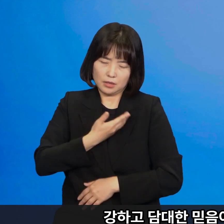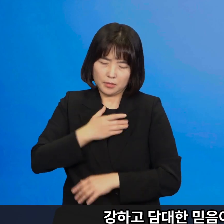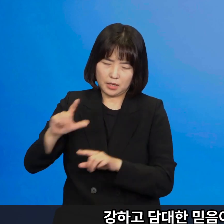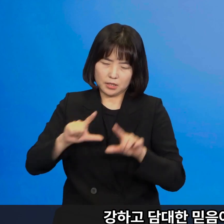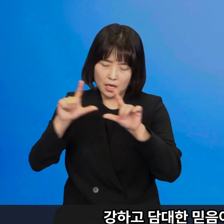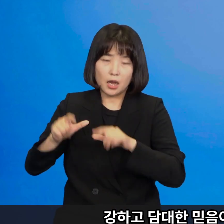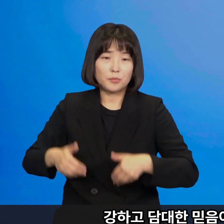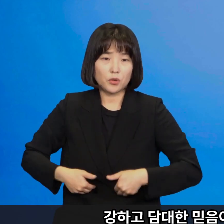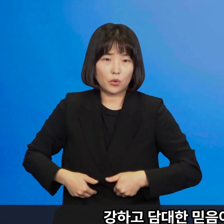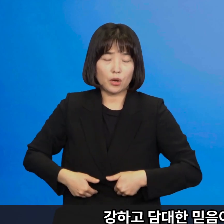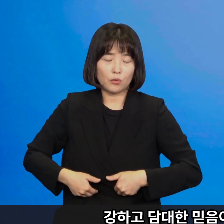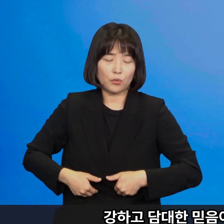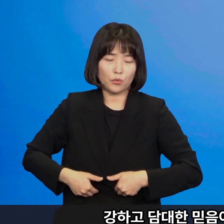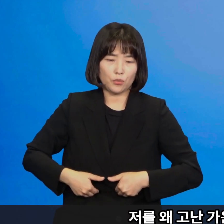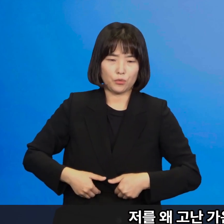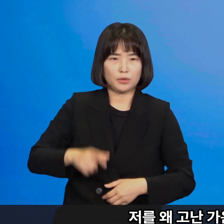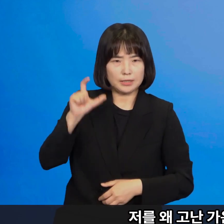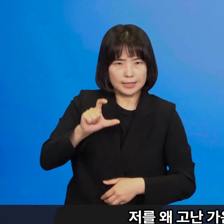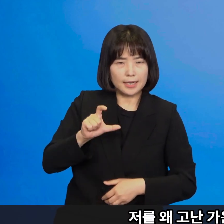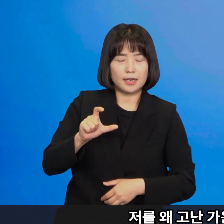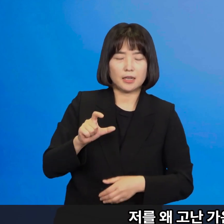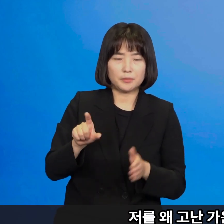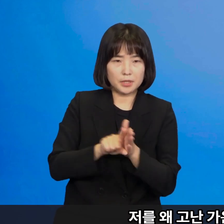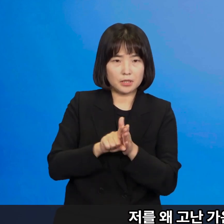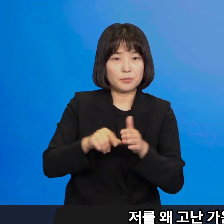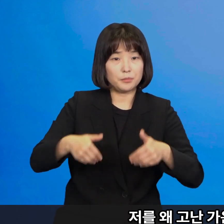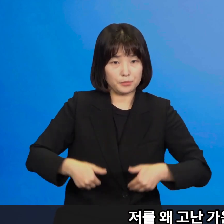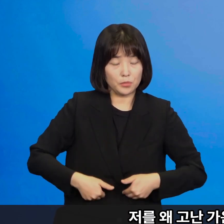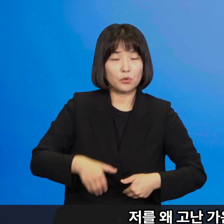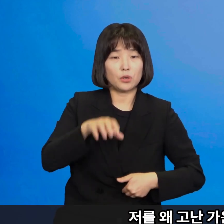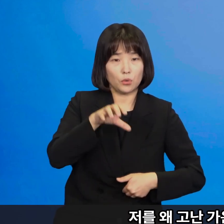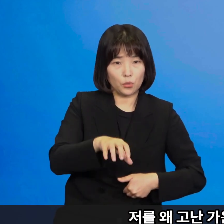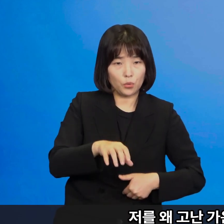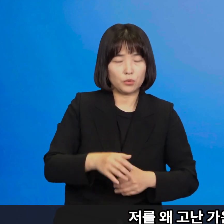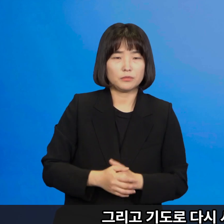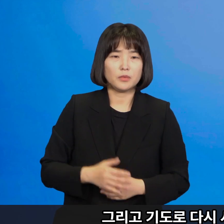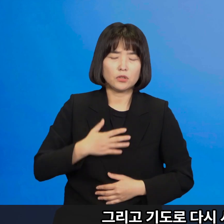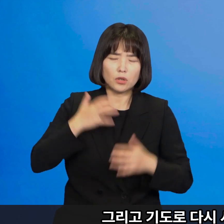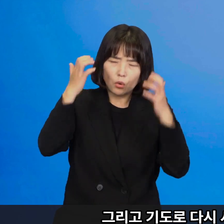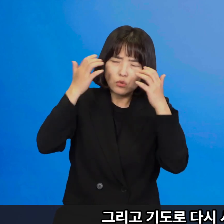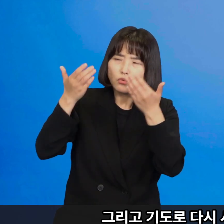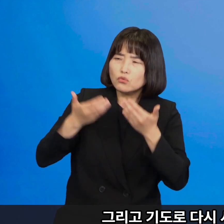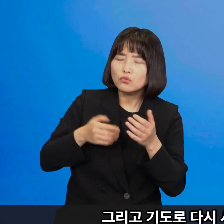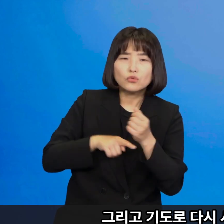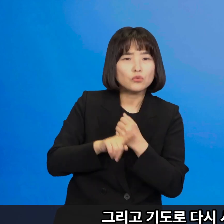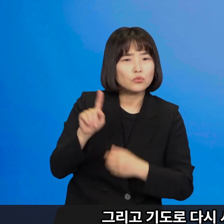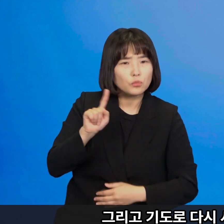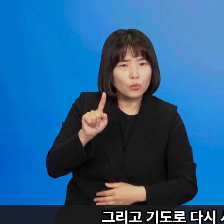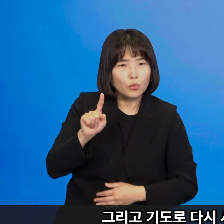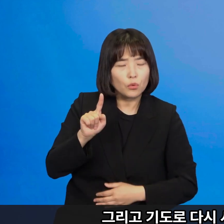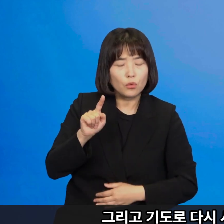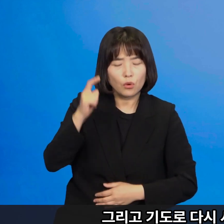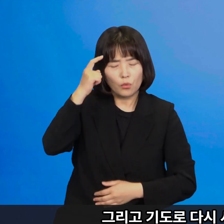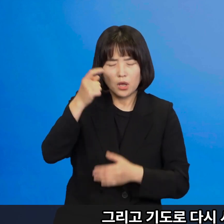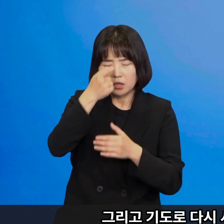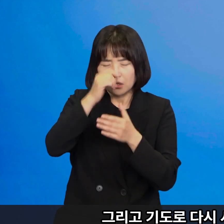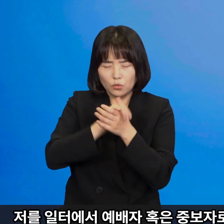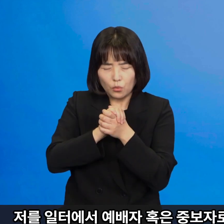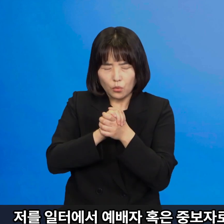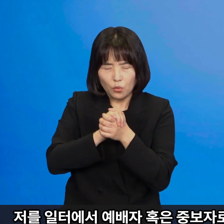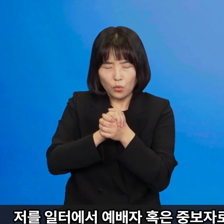믿음이 필요한 곳이었습니다. 저를 왜 고난 가운데 홀로 두셨는지 그리고 기도로 다시 서게 하셨는지